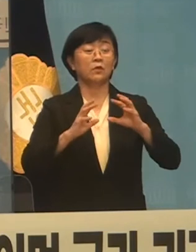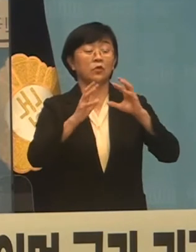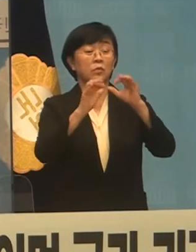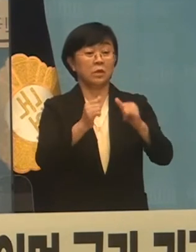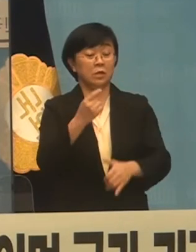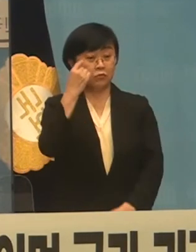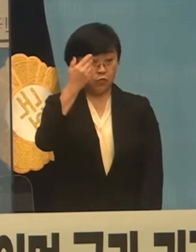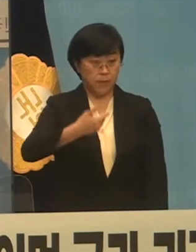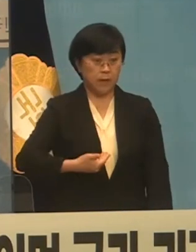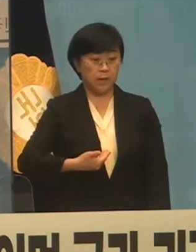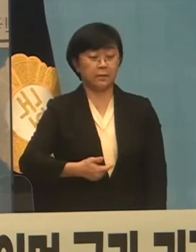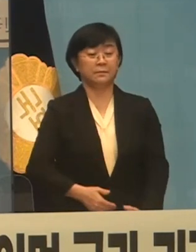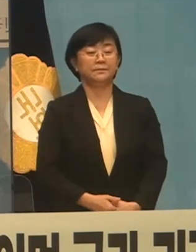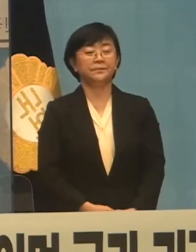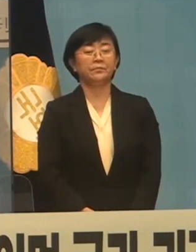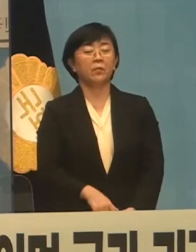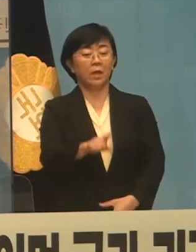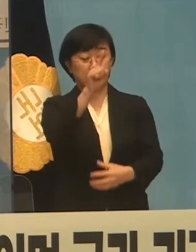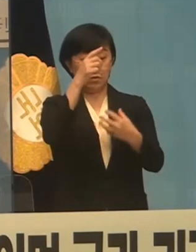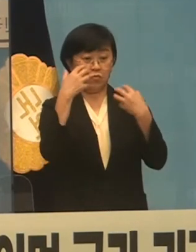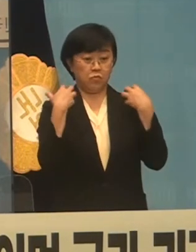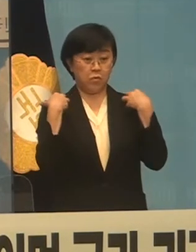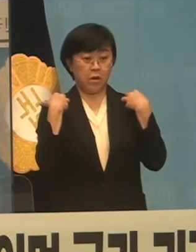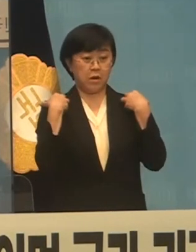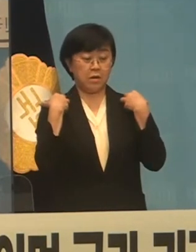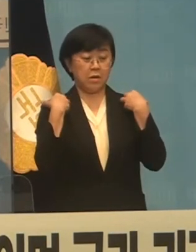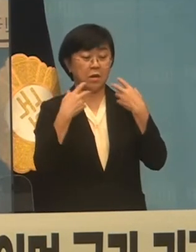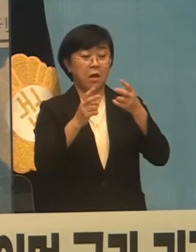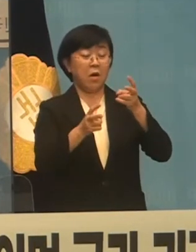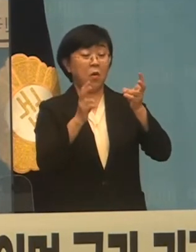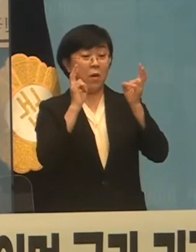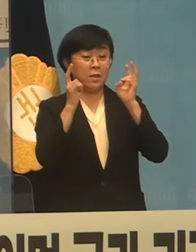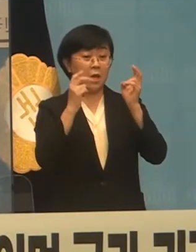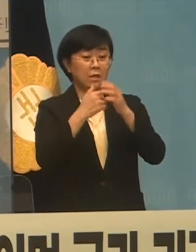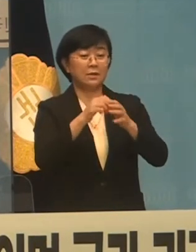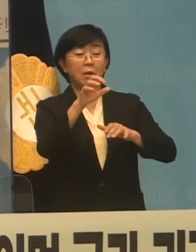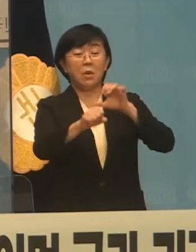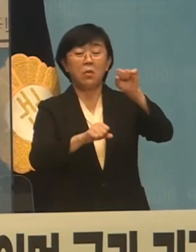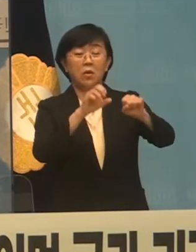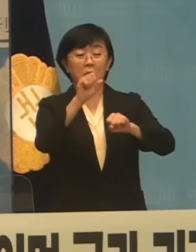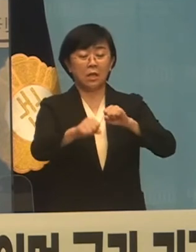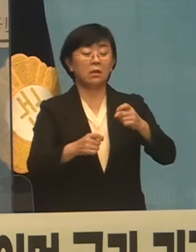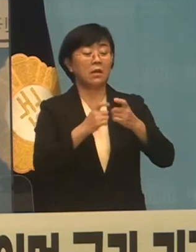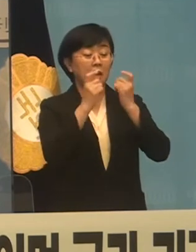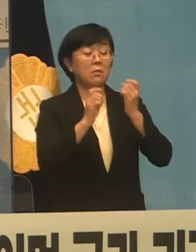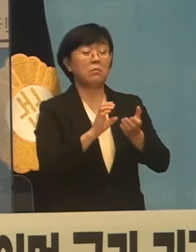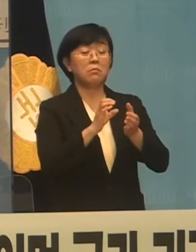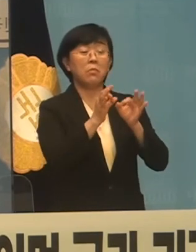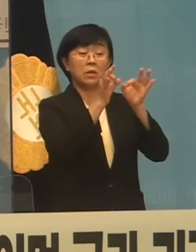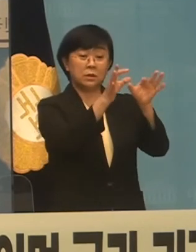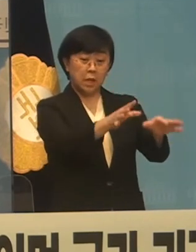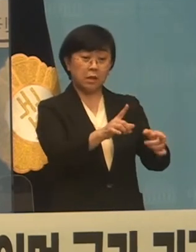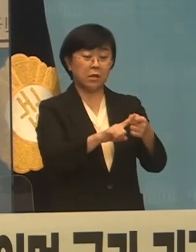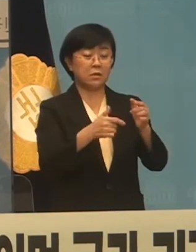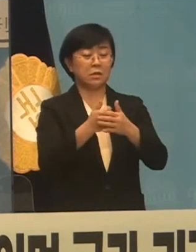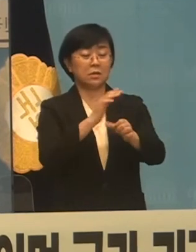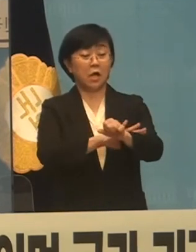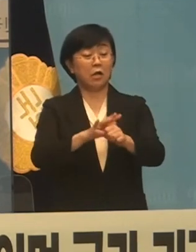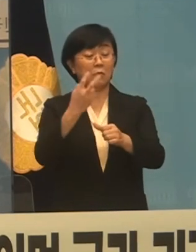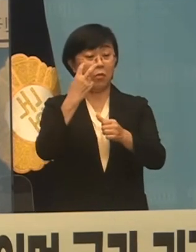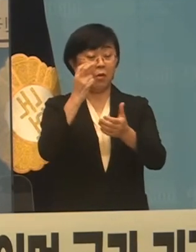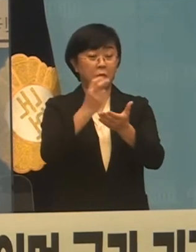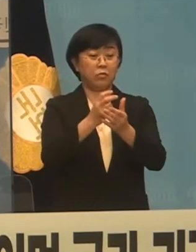국민들이 묻습니다. 이 정부가 기업 사냥터가 돼버린 사모펀드에 대해서 제대로